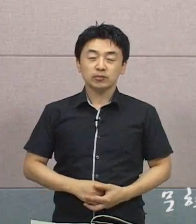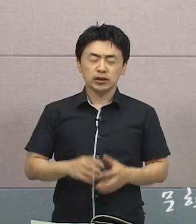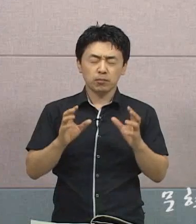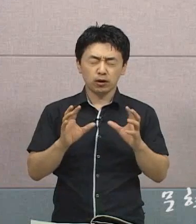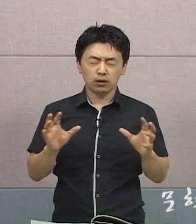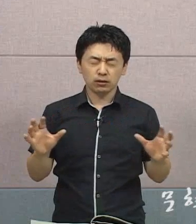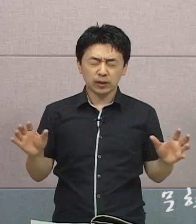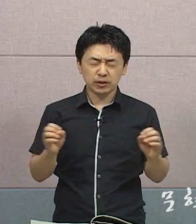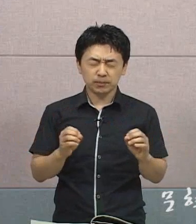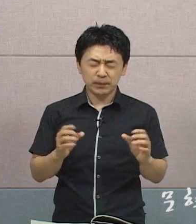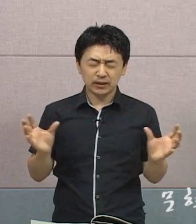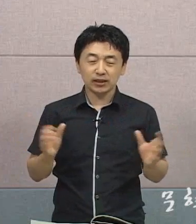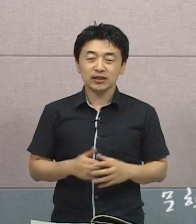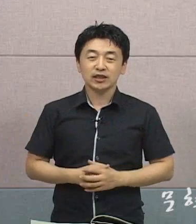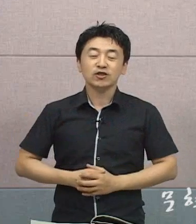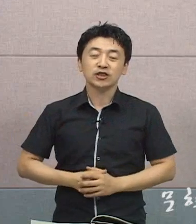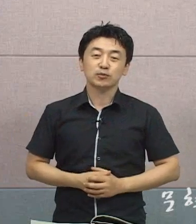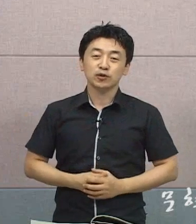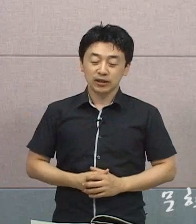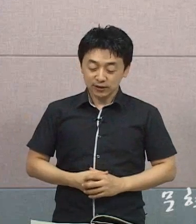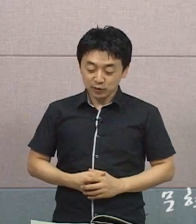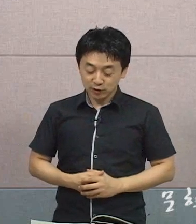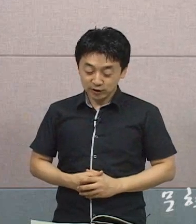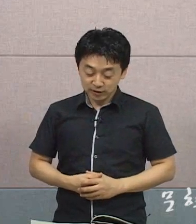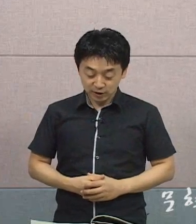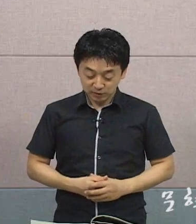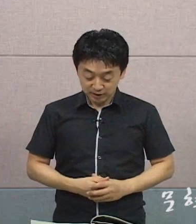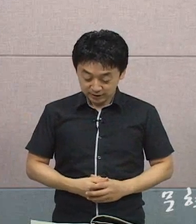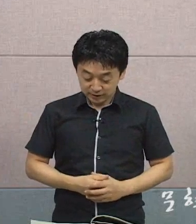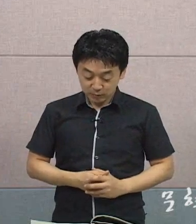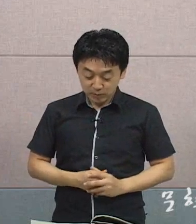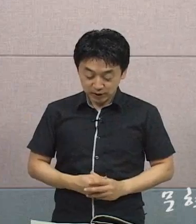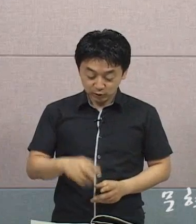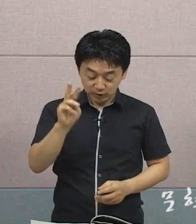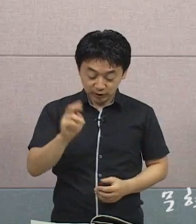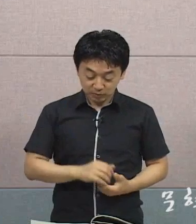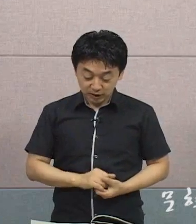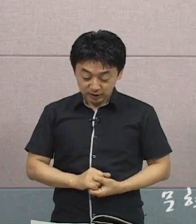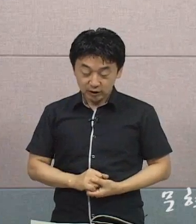그냥 갑자기 삥 해진다. 이런 느낌으로 사용을 해주시는 단어입니다. 17페이지 두 번째 단어입니다. 전혀